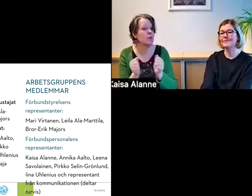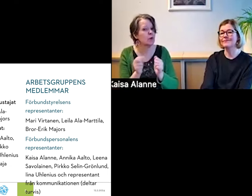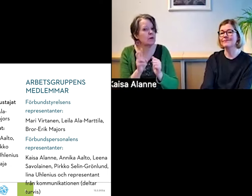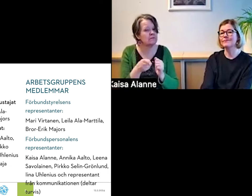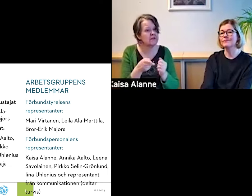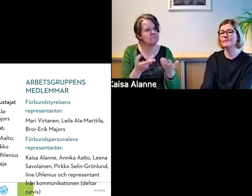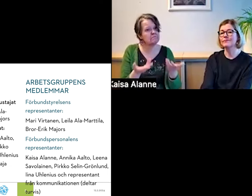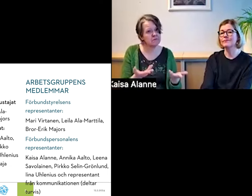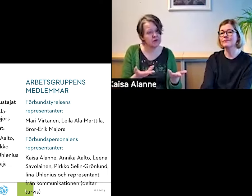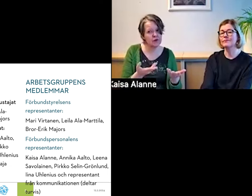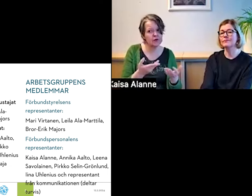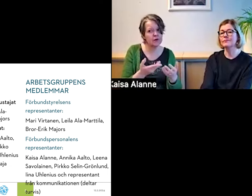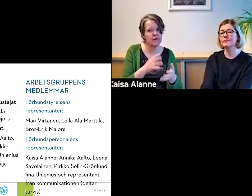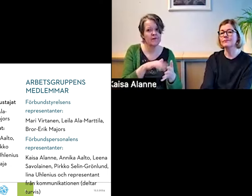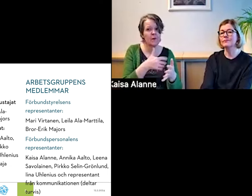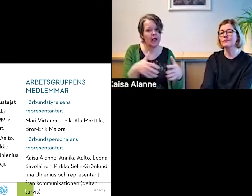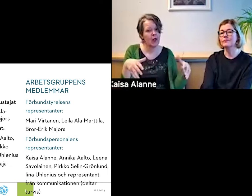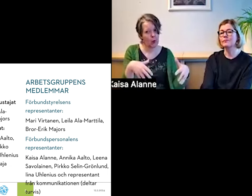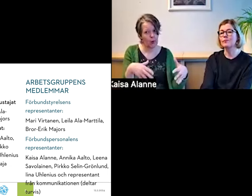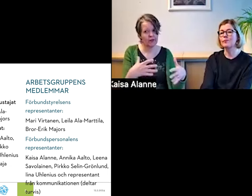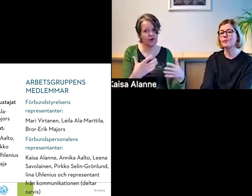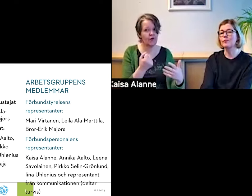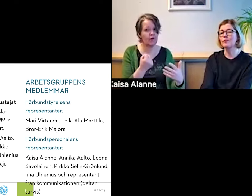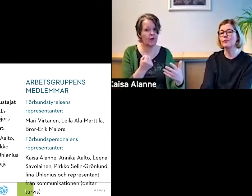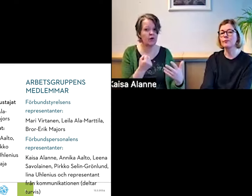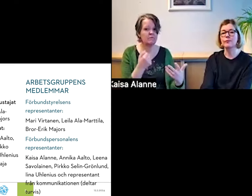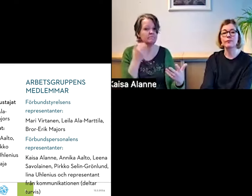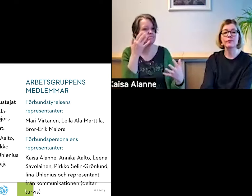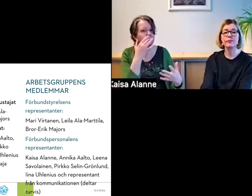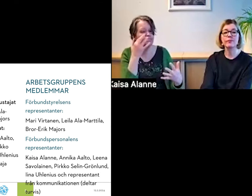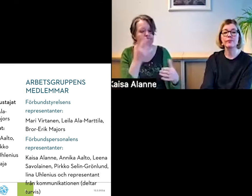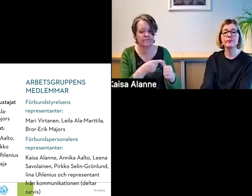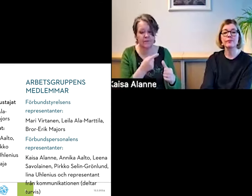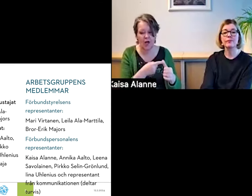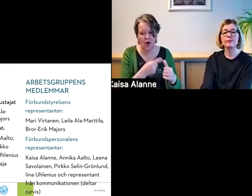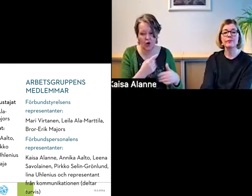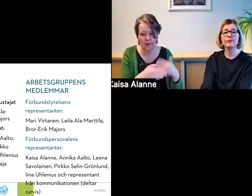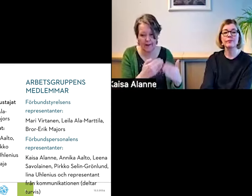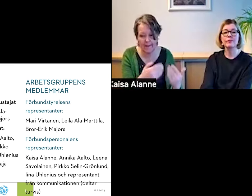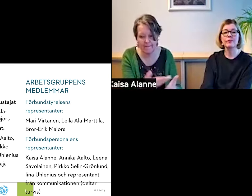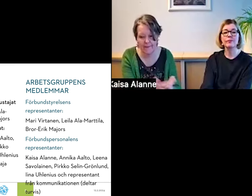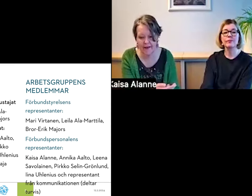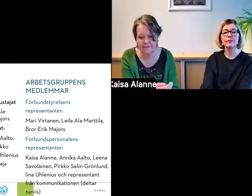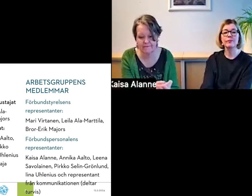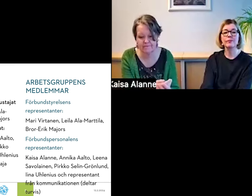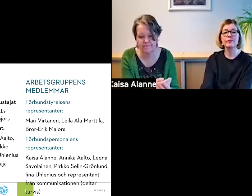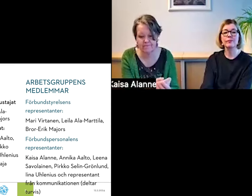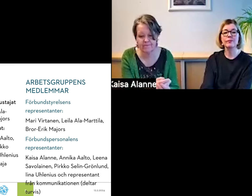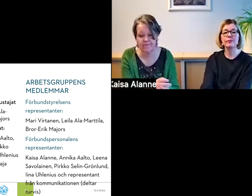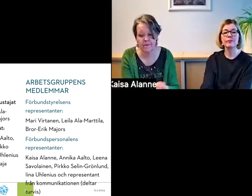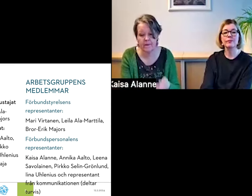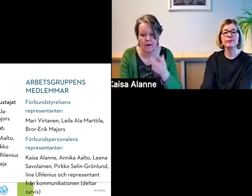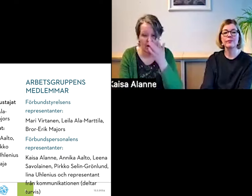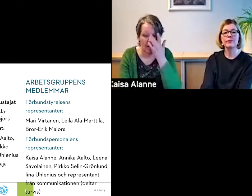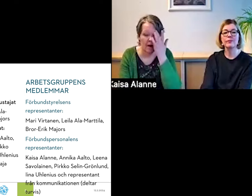muusta yhteistyöstä ja toimenpiteistä, mitä meillä tällä hetkellä on liikkeellä. Mutta tämä, että mitä yhteisö itse voi tehdä